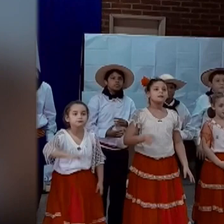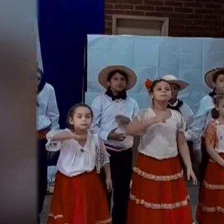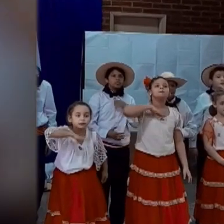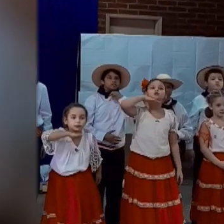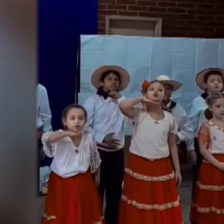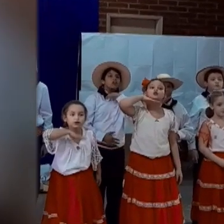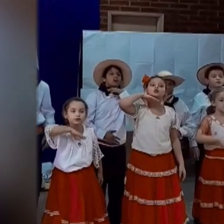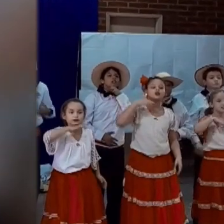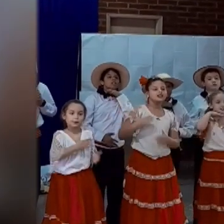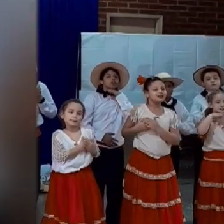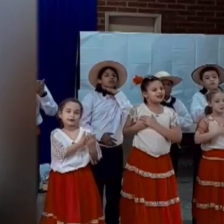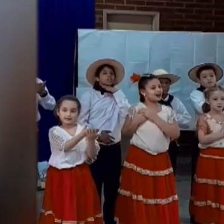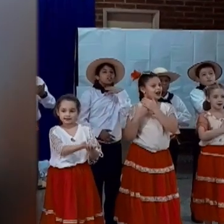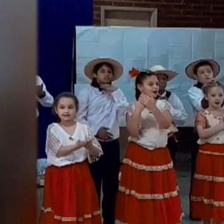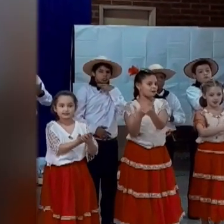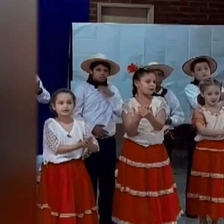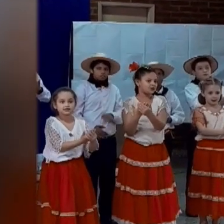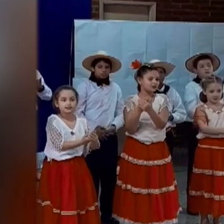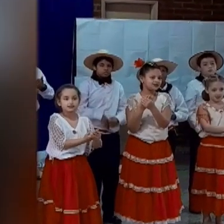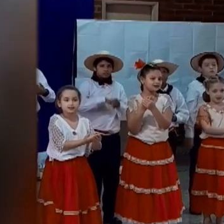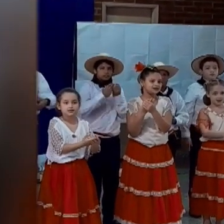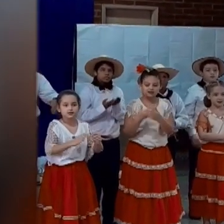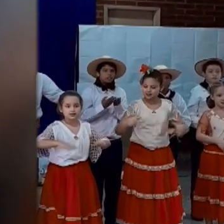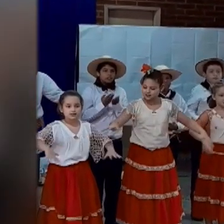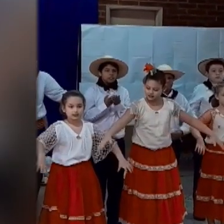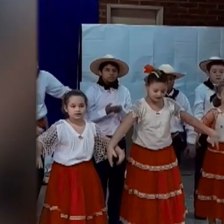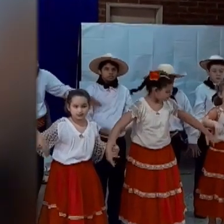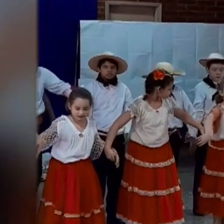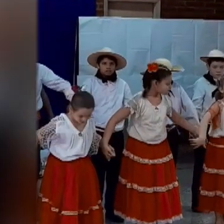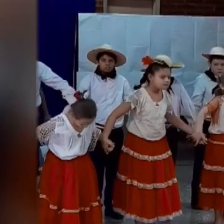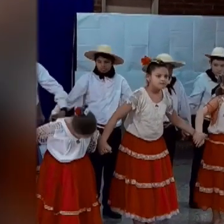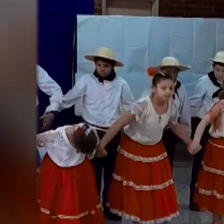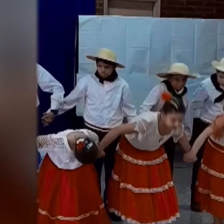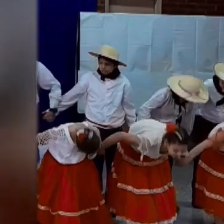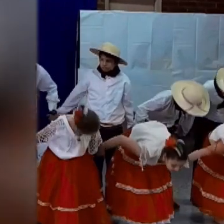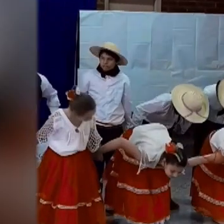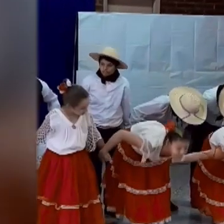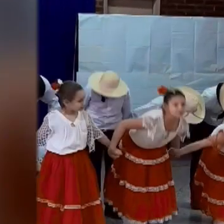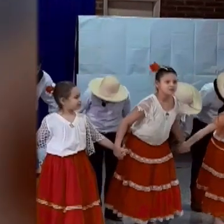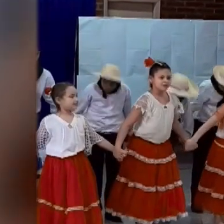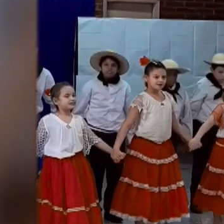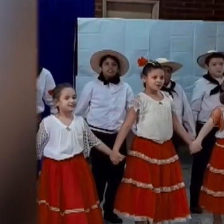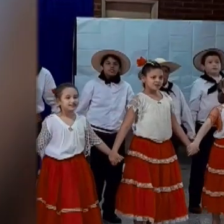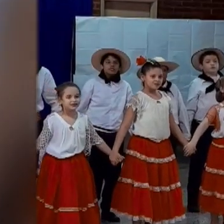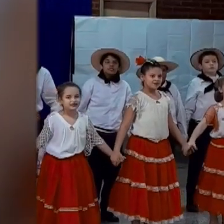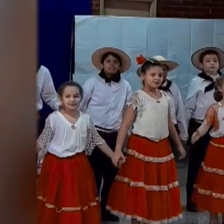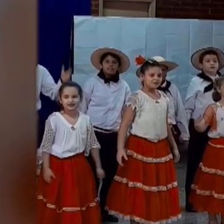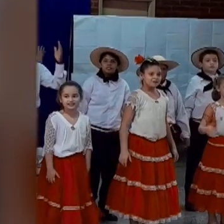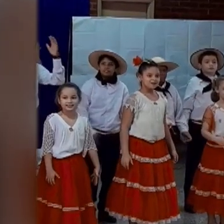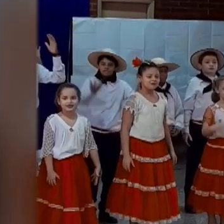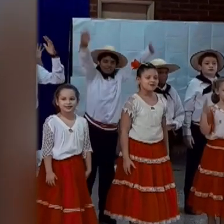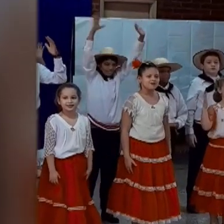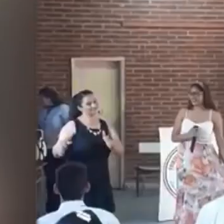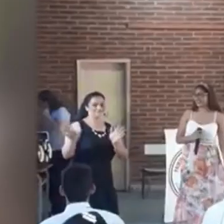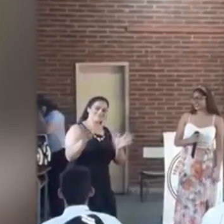en realidad esto se hace en equipo, con mucha planificación, con mucha organización y gracias a